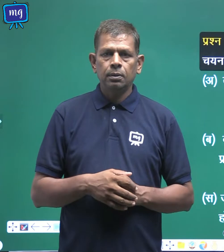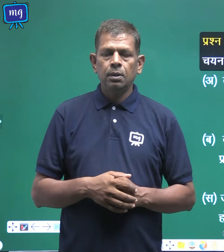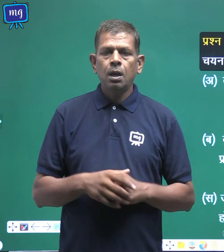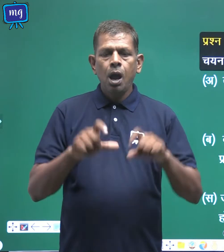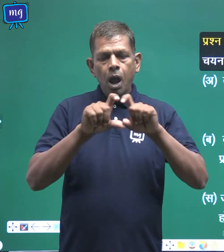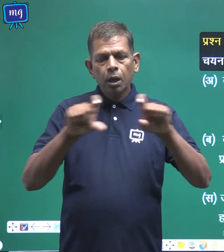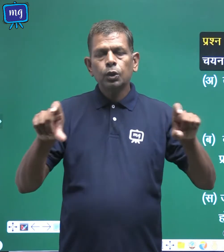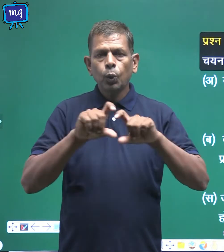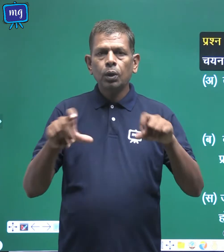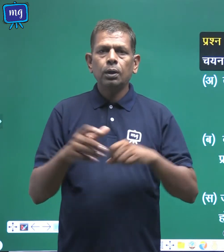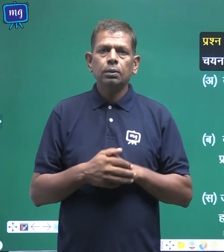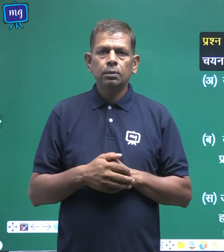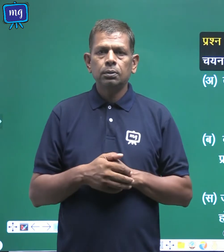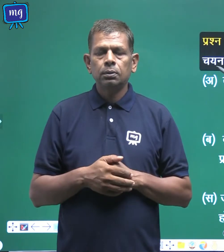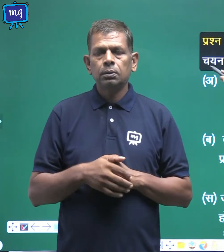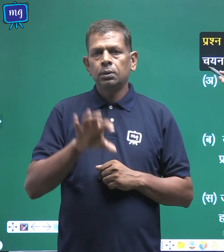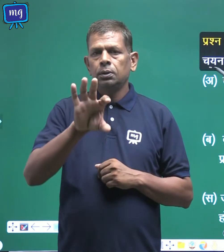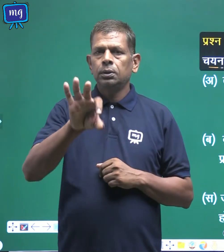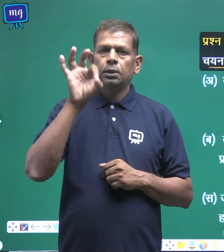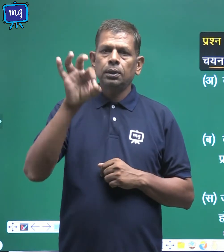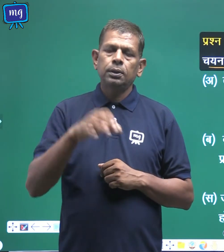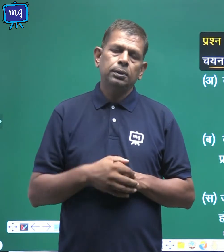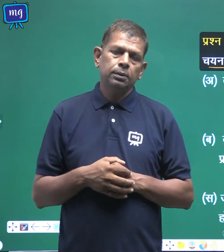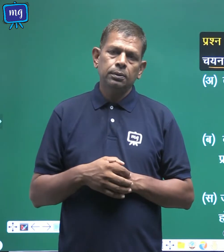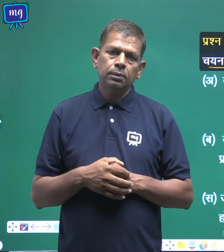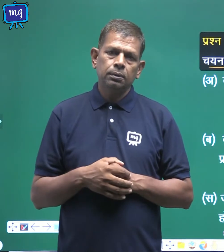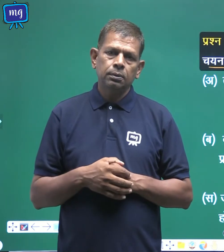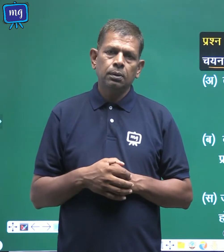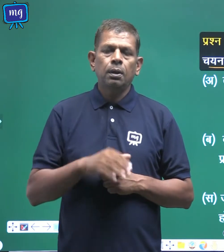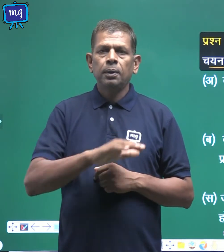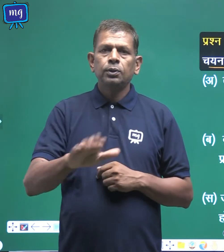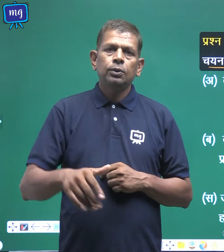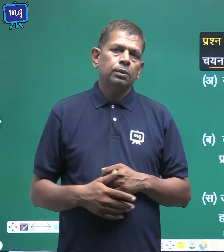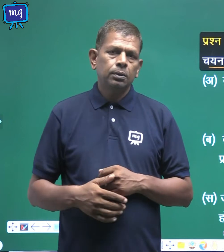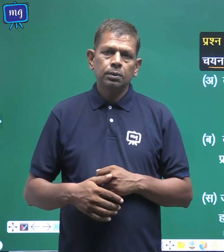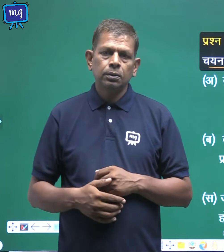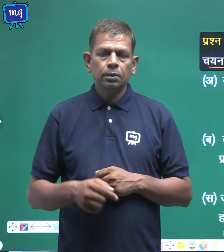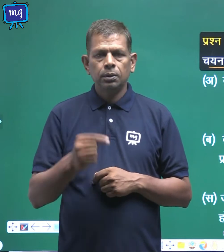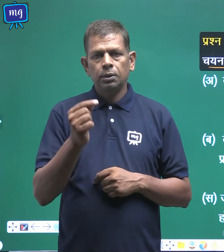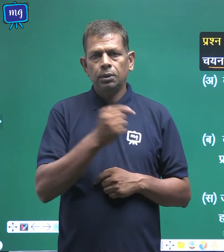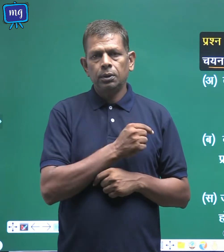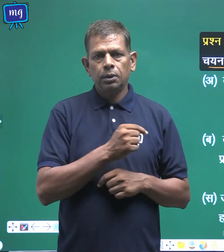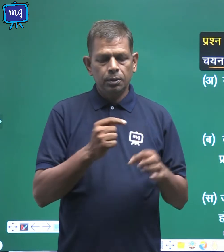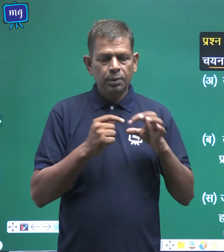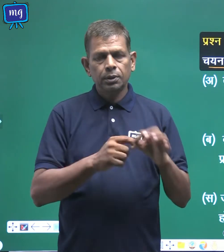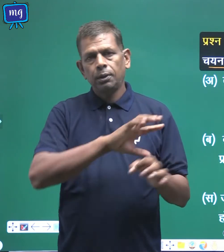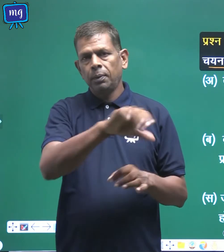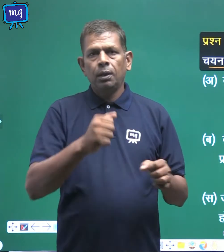कथनों का चयन कीजिए। बच्चों, इस प्रश्न में